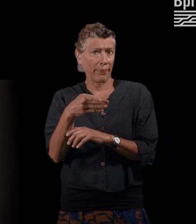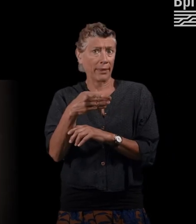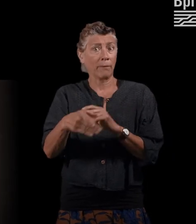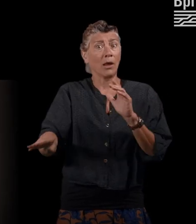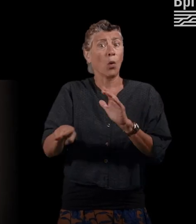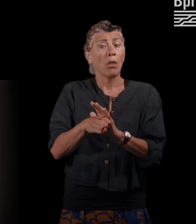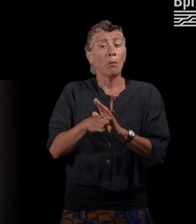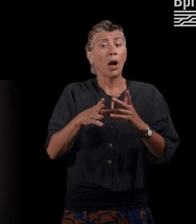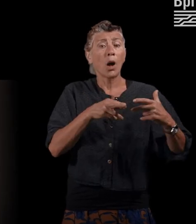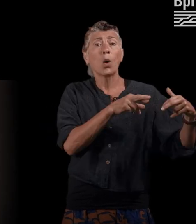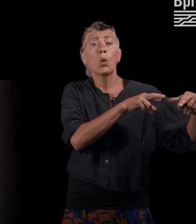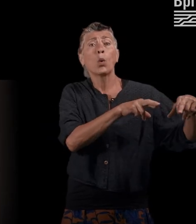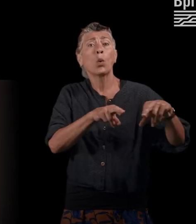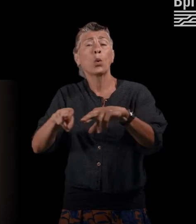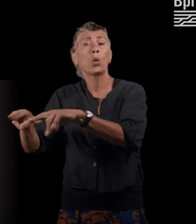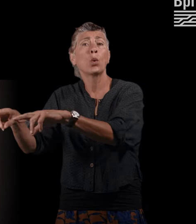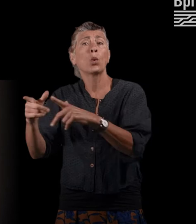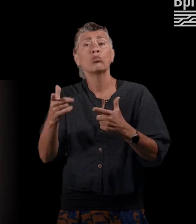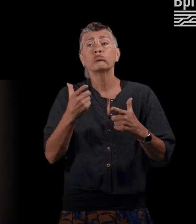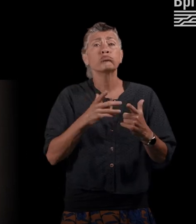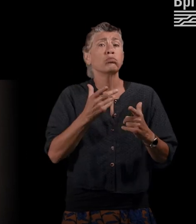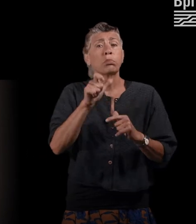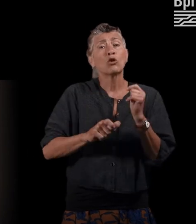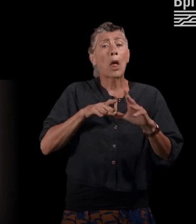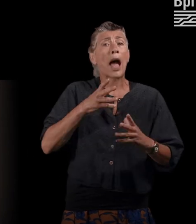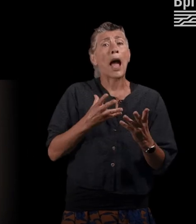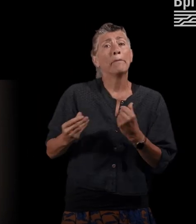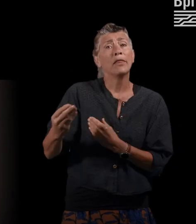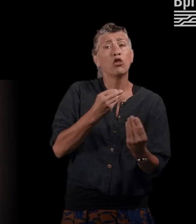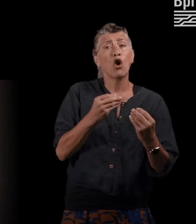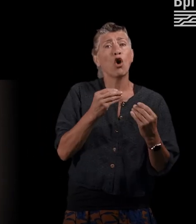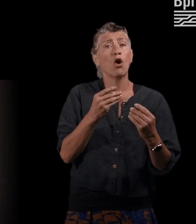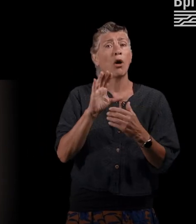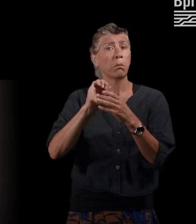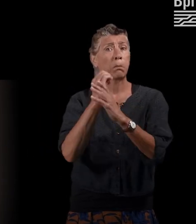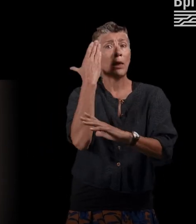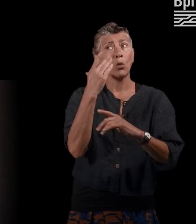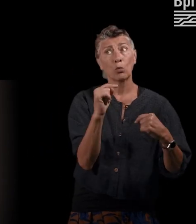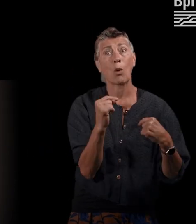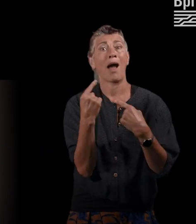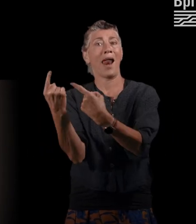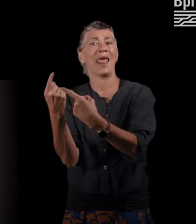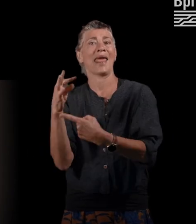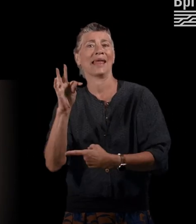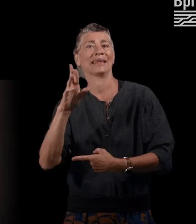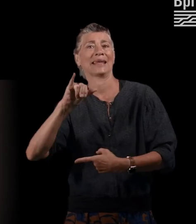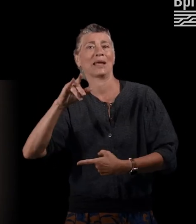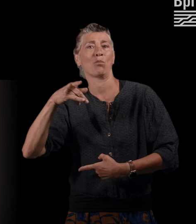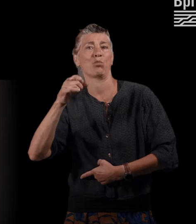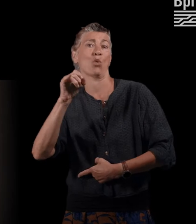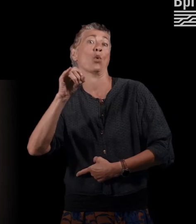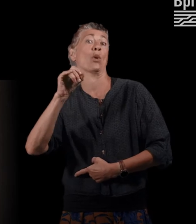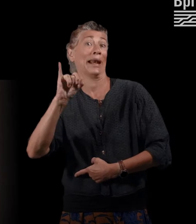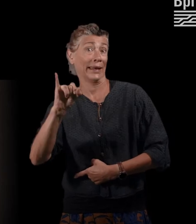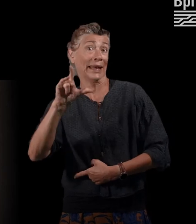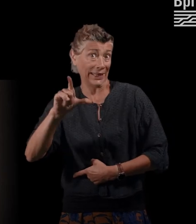au départ était une rue qu'empruntaient les habitants de Beyrouth pour aller vers Tripoli. Cette